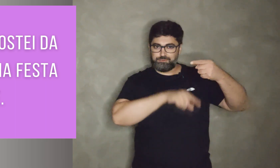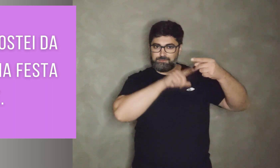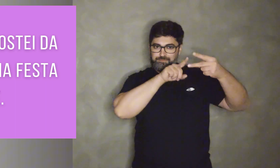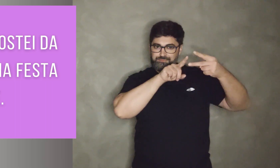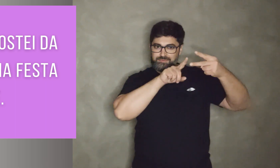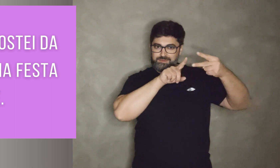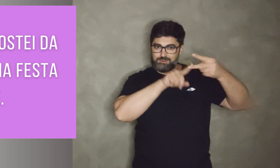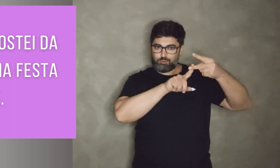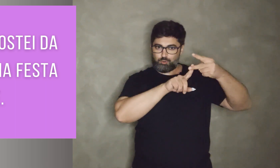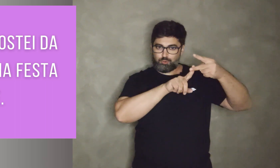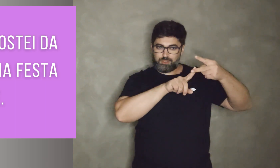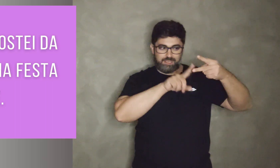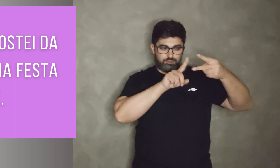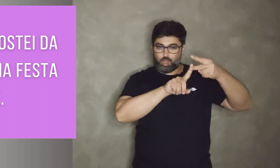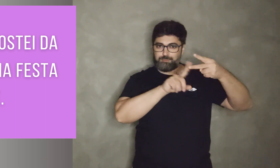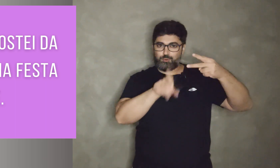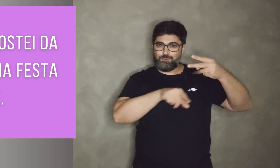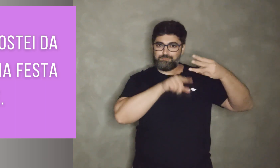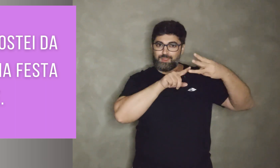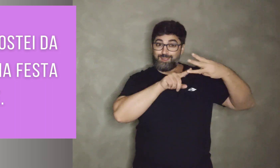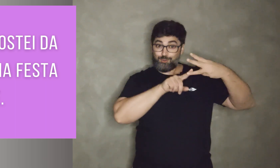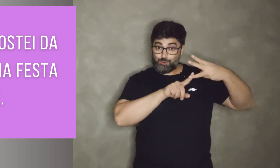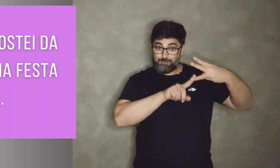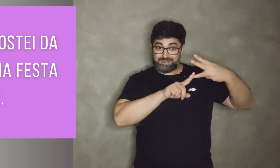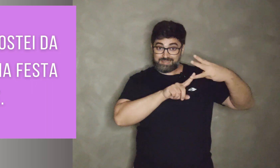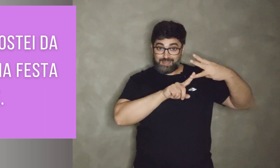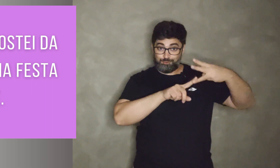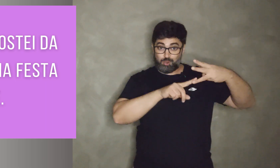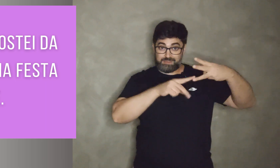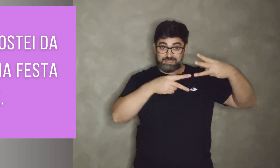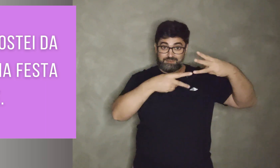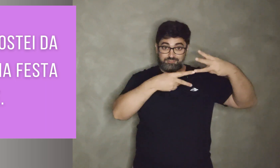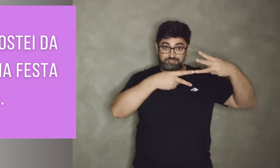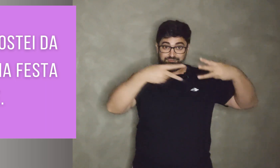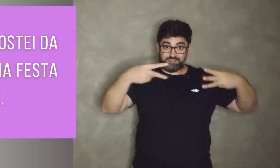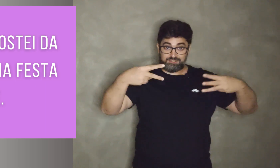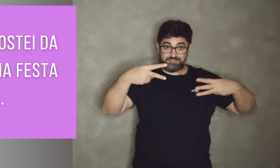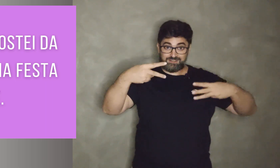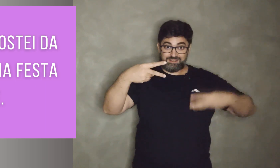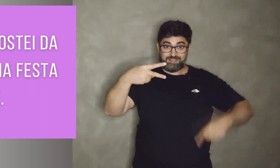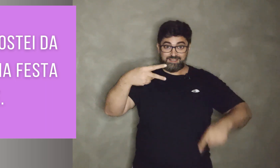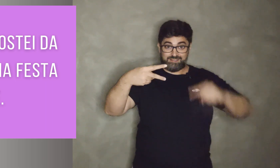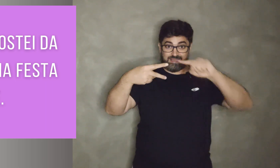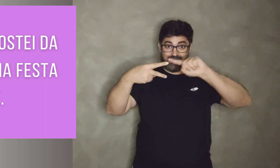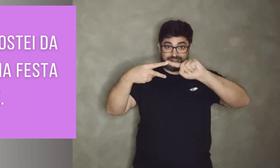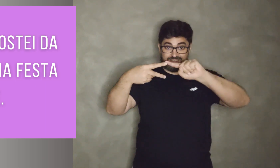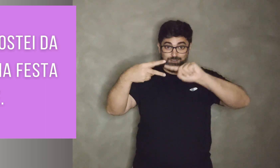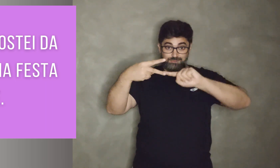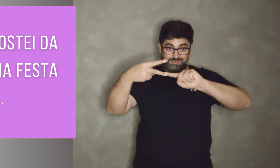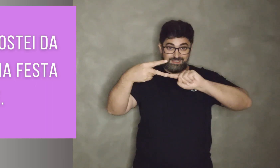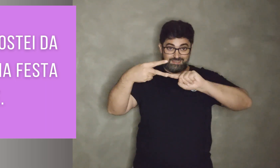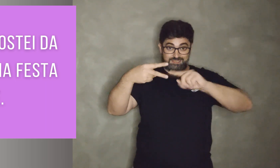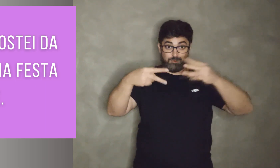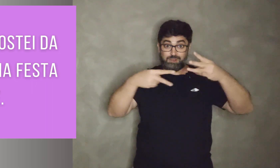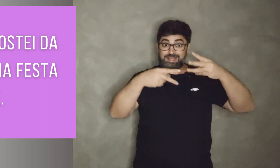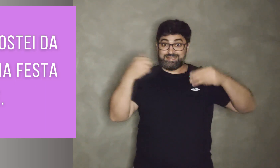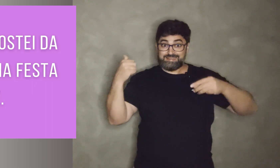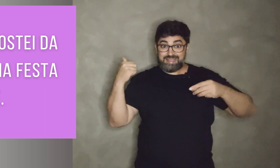Tempo, tópico, comentário. O comentário se divide em ação e negação.